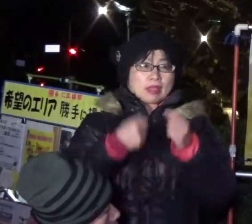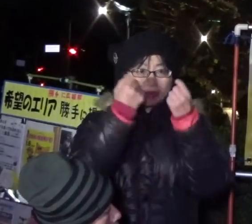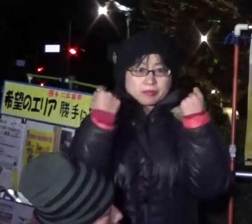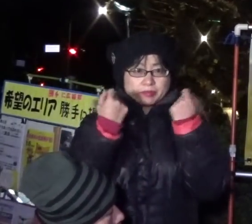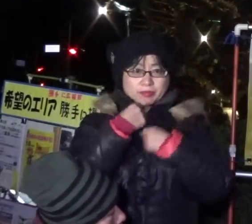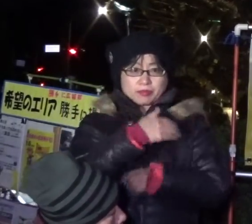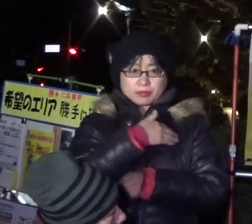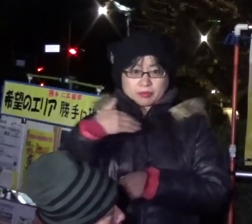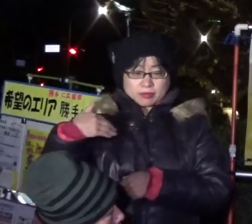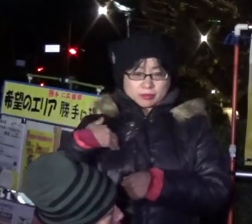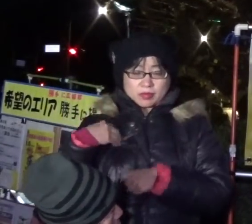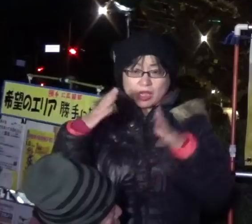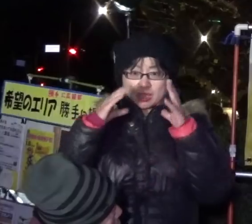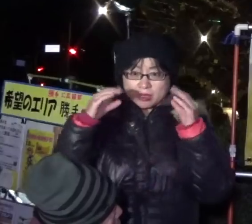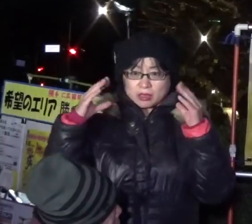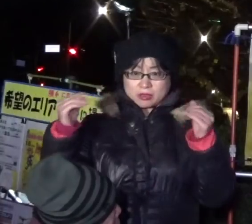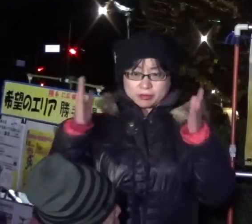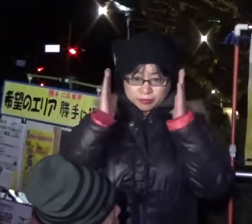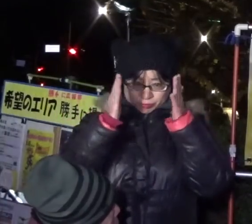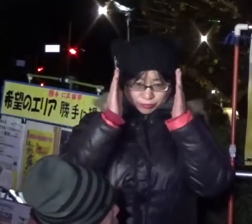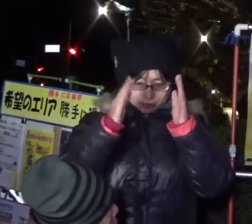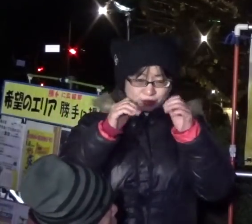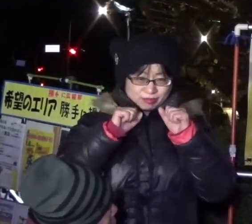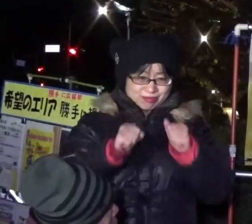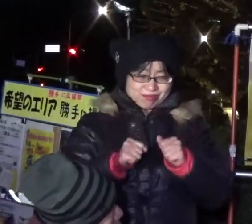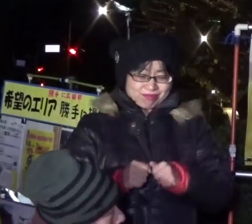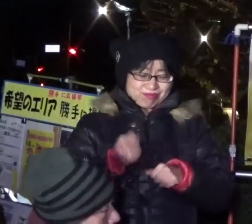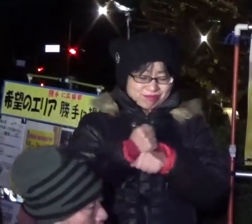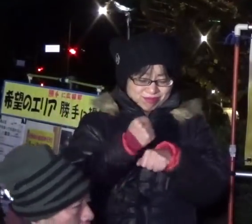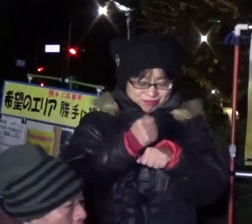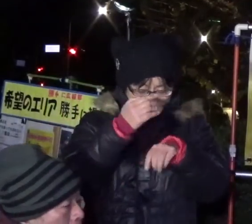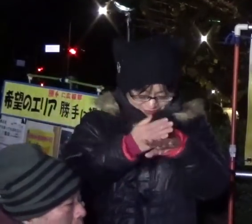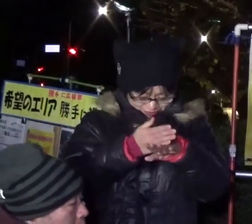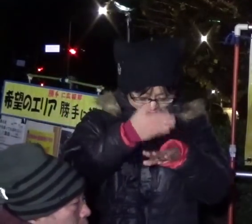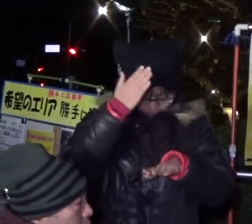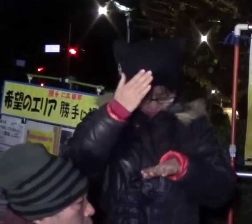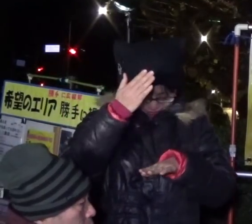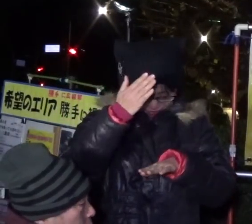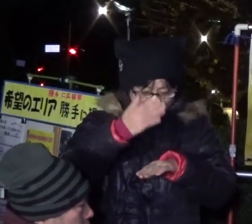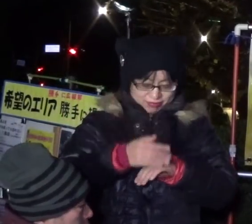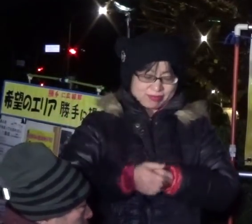を笑顔でやっていきましょう。本当にお疲れ様です。